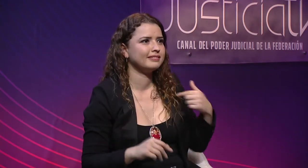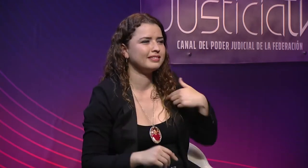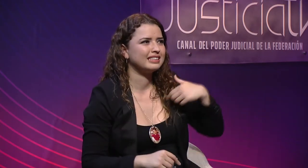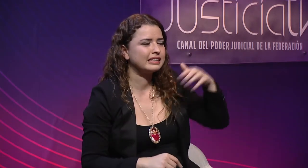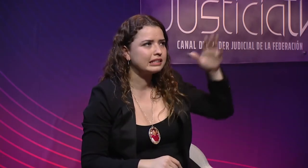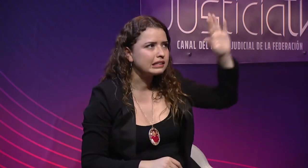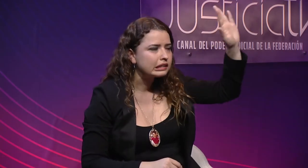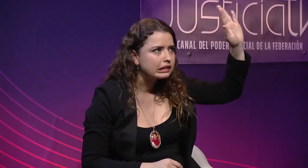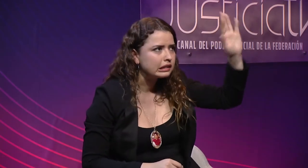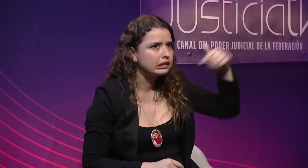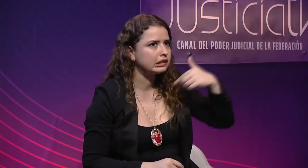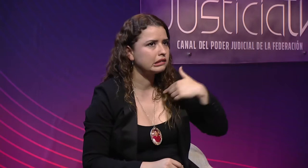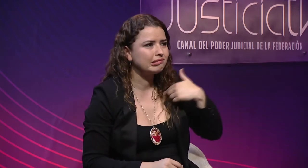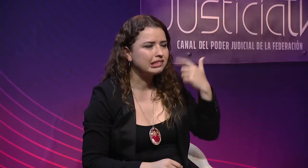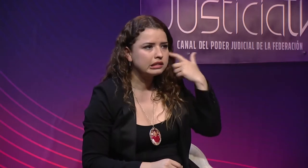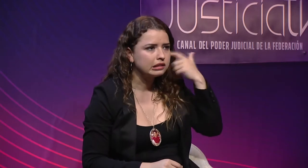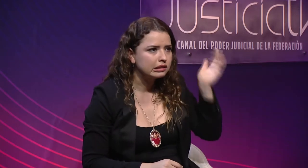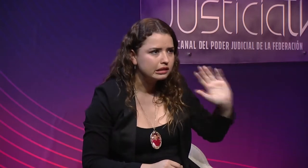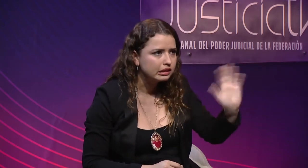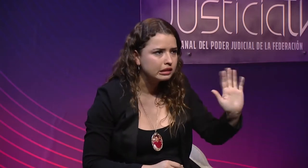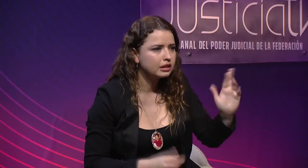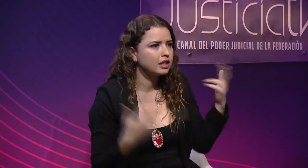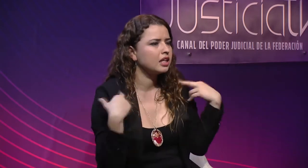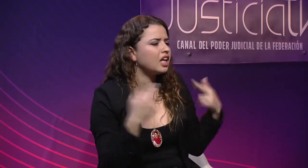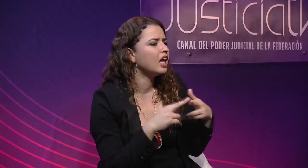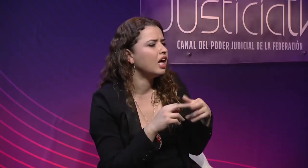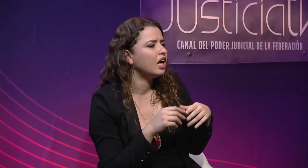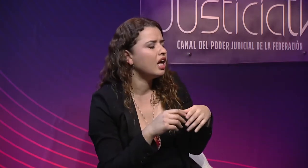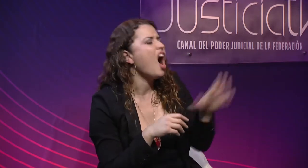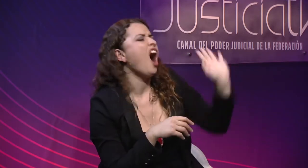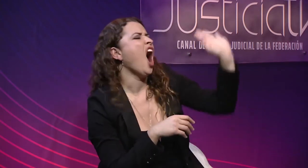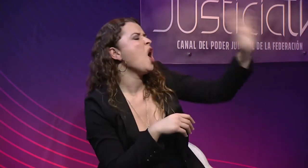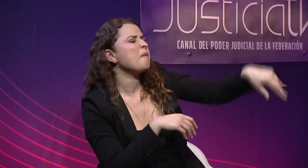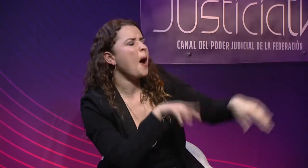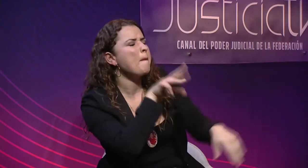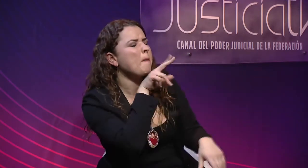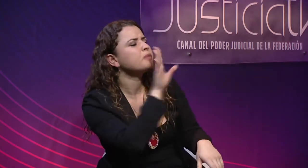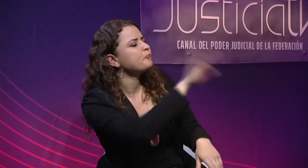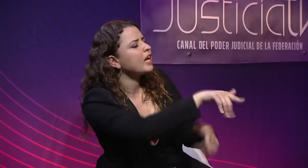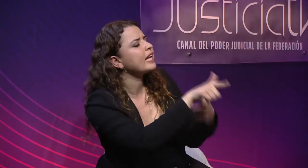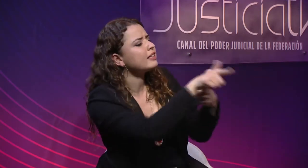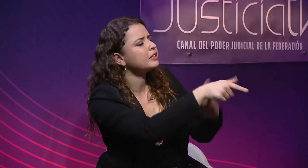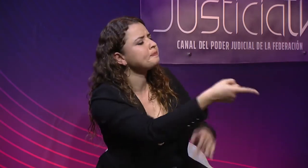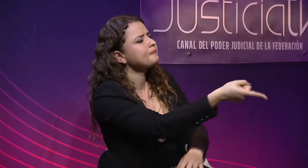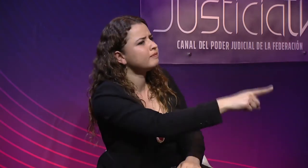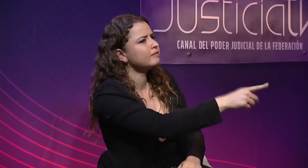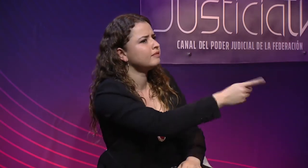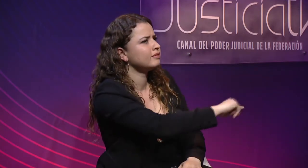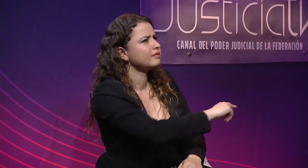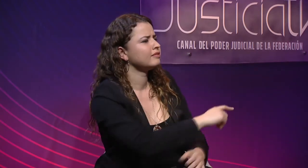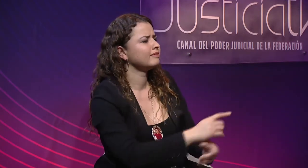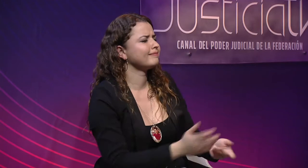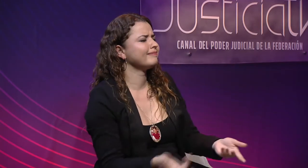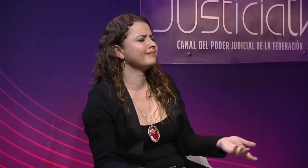yo, bueno, soy sorda, ¿no? Haciéndole estos ademanes para decirle, no te preocupes, bueno, vamos a continuar